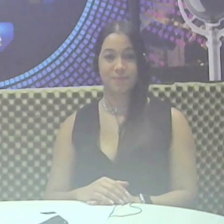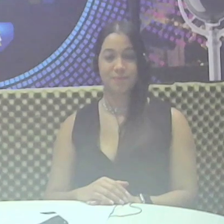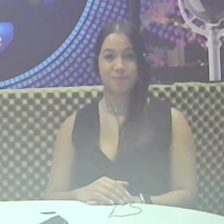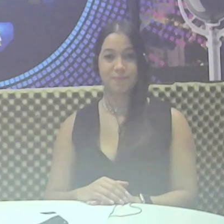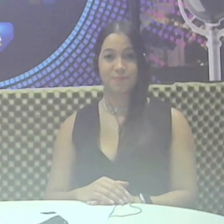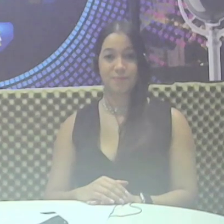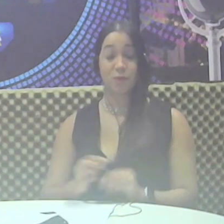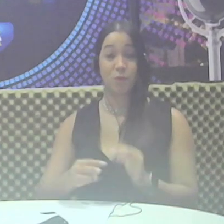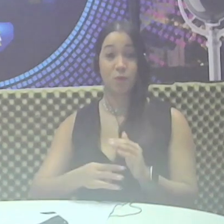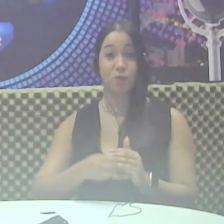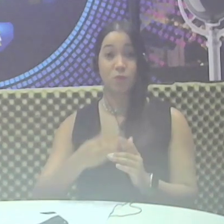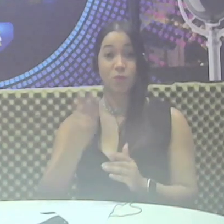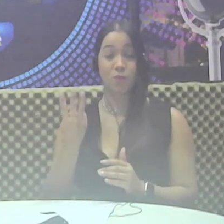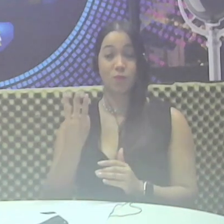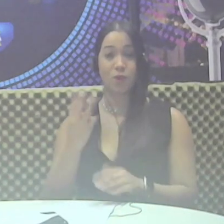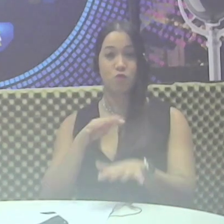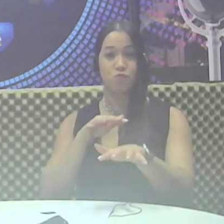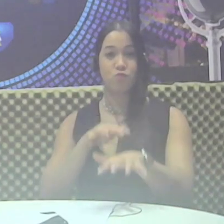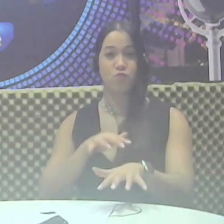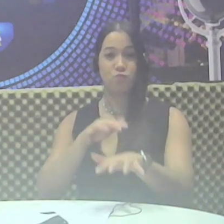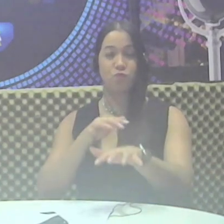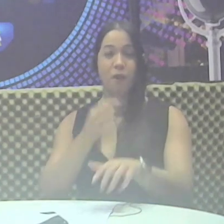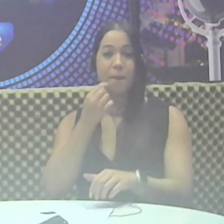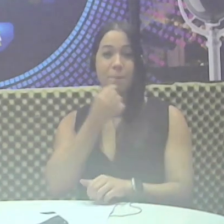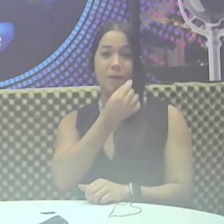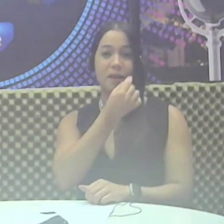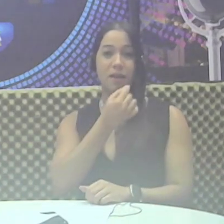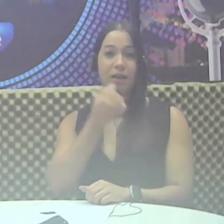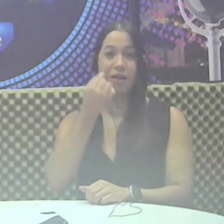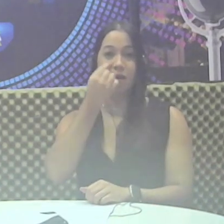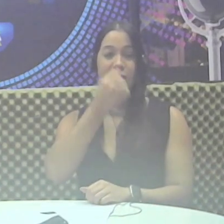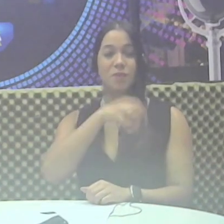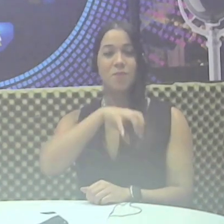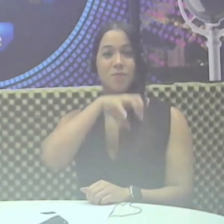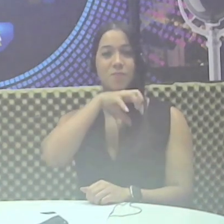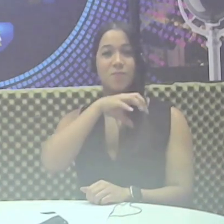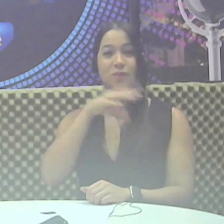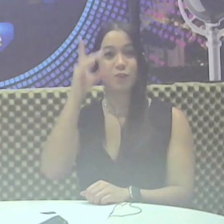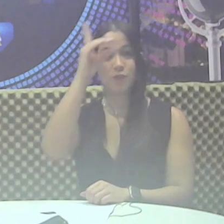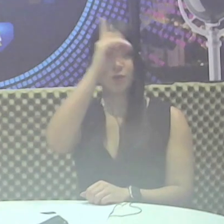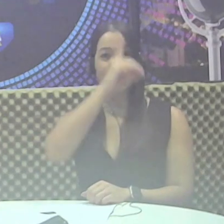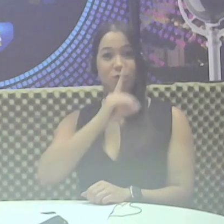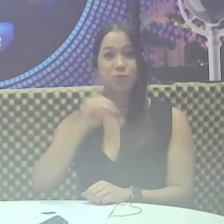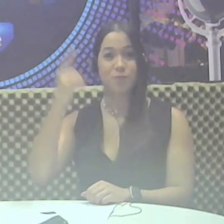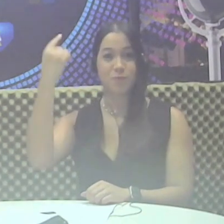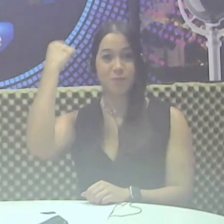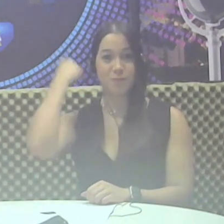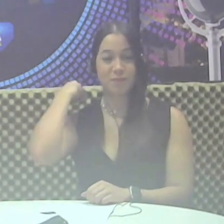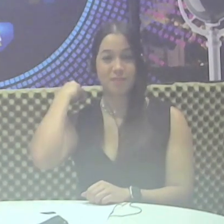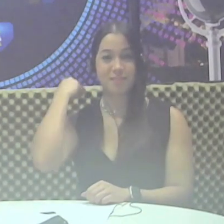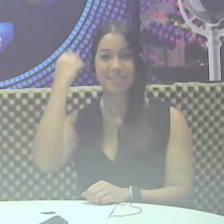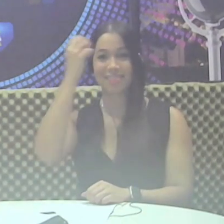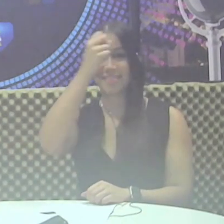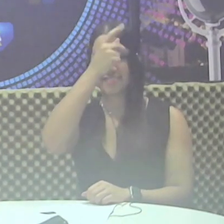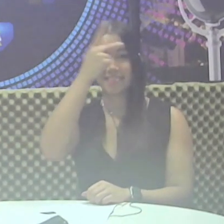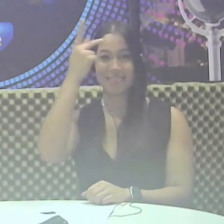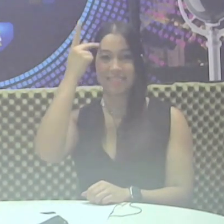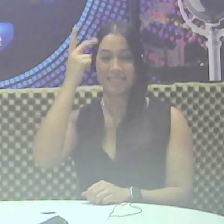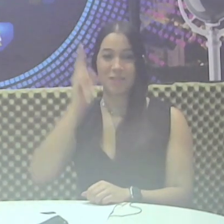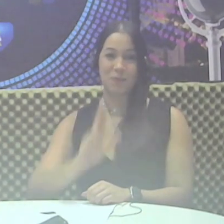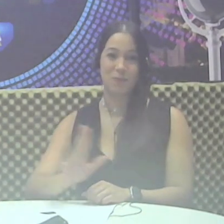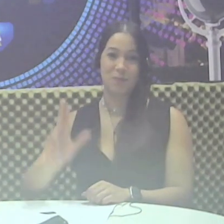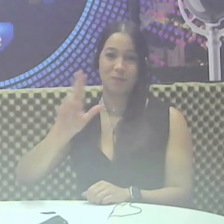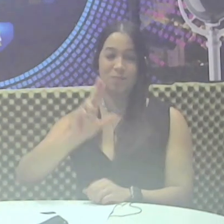A terceira edição da Caminhada do Batom movimentou o Parque do Sabiá neste domingo. Organizado pela Prefeitura de Uberlândia,